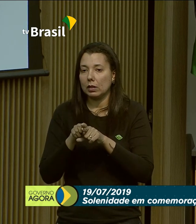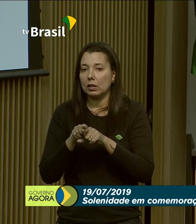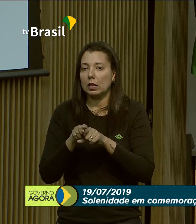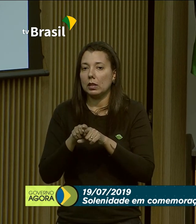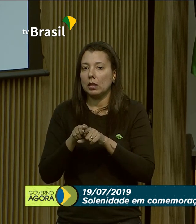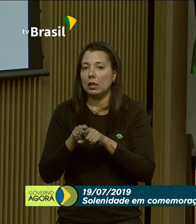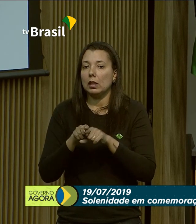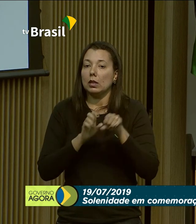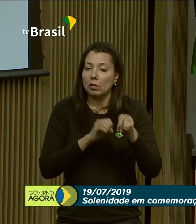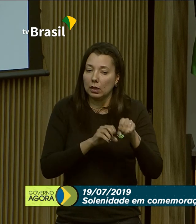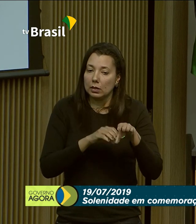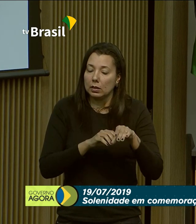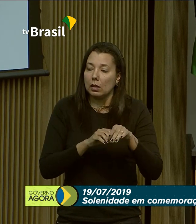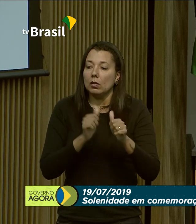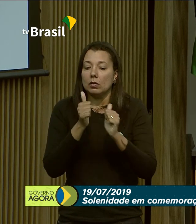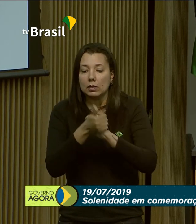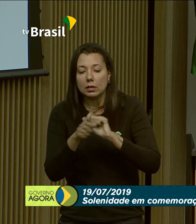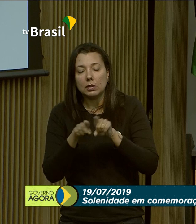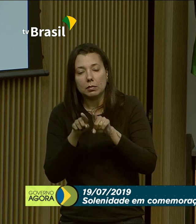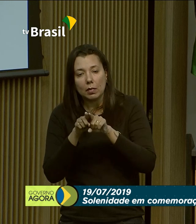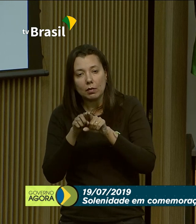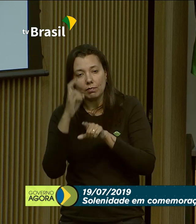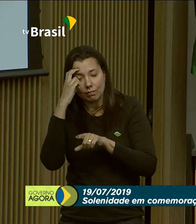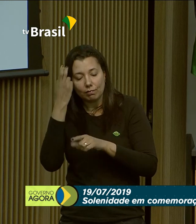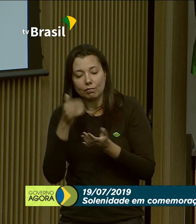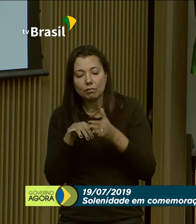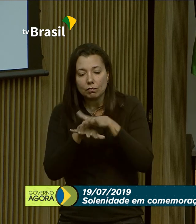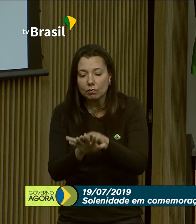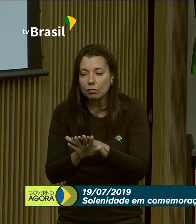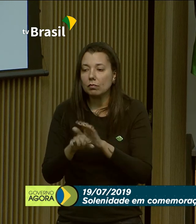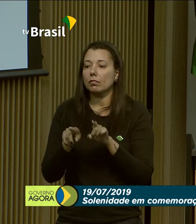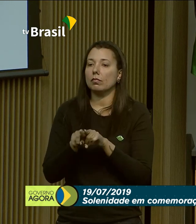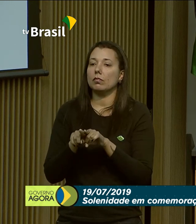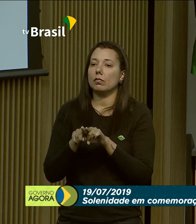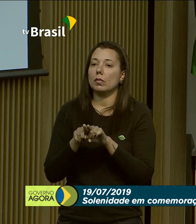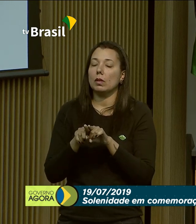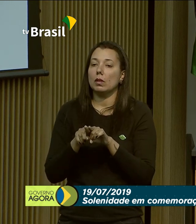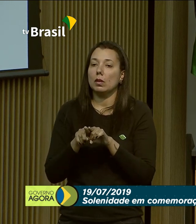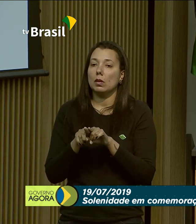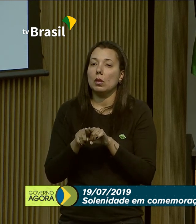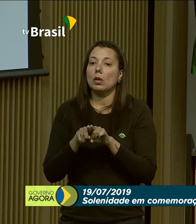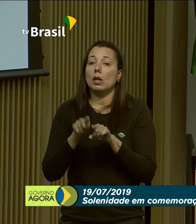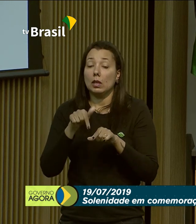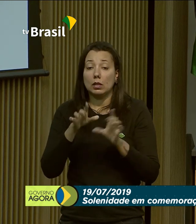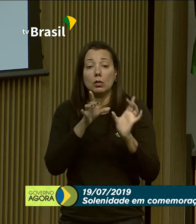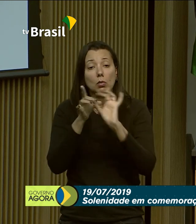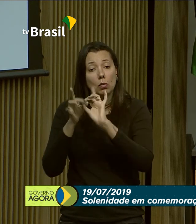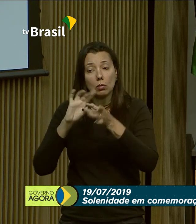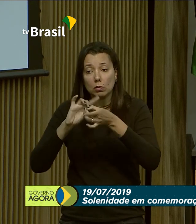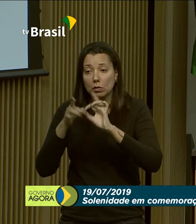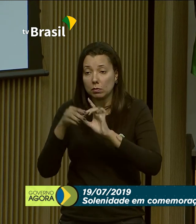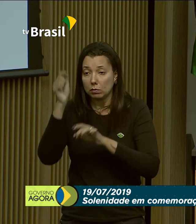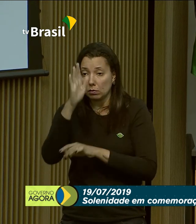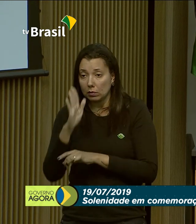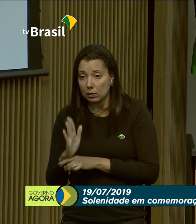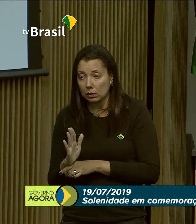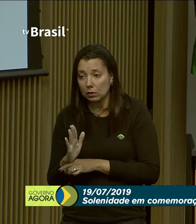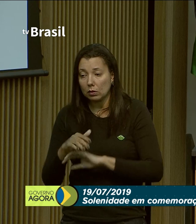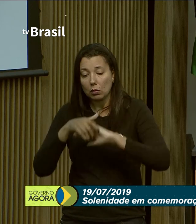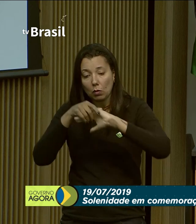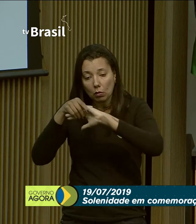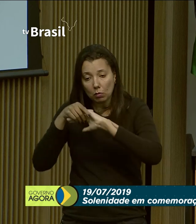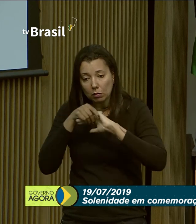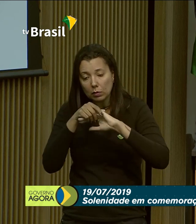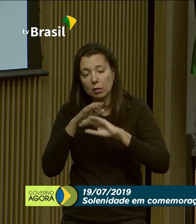e Inclusão Social. O Marco Antônio Laporta, vice-presidente do Comitê Olímpico do Brasil. Saudar